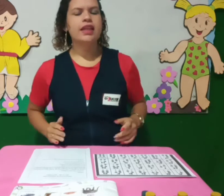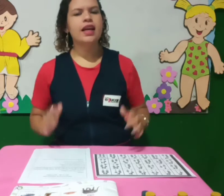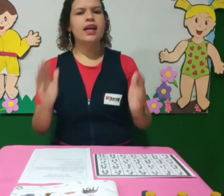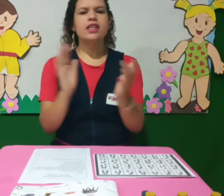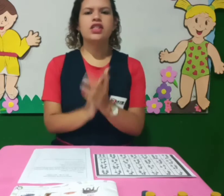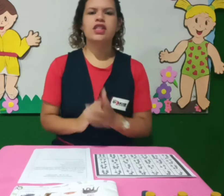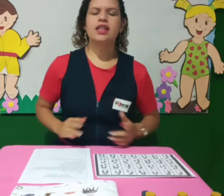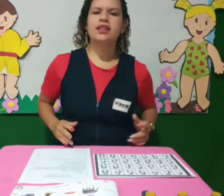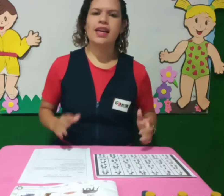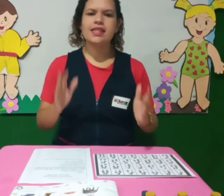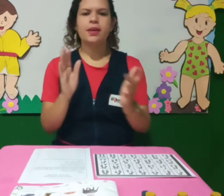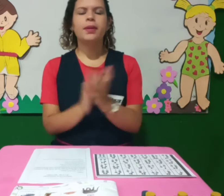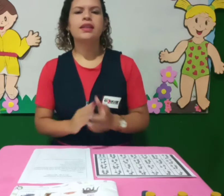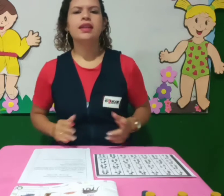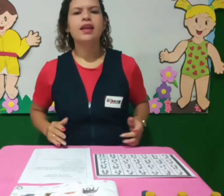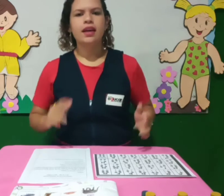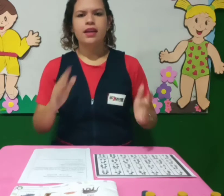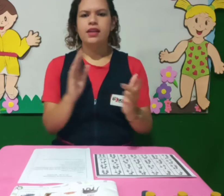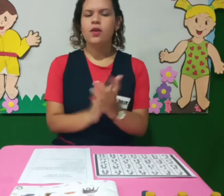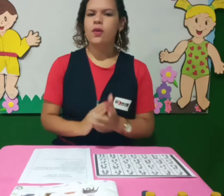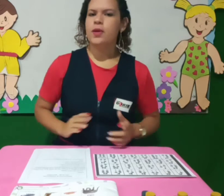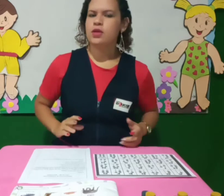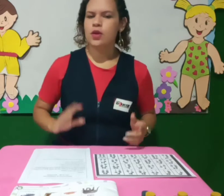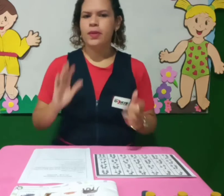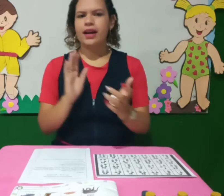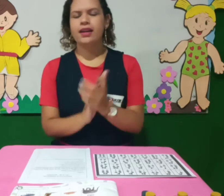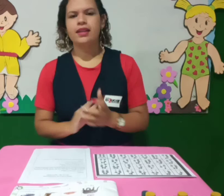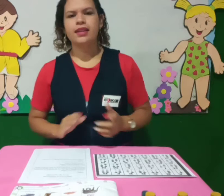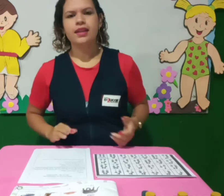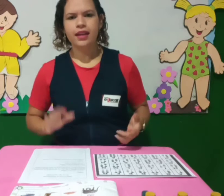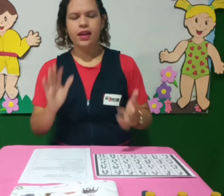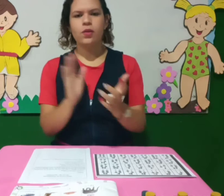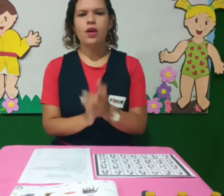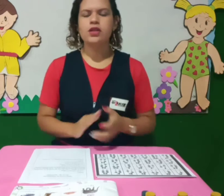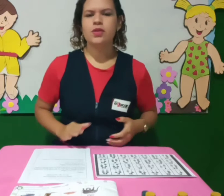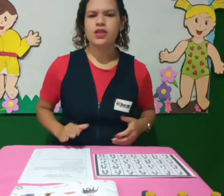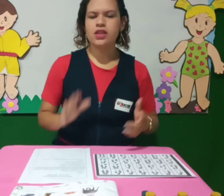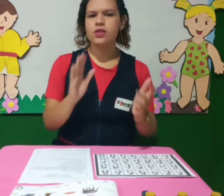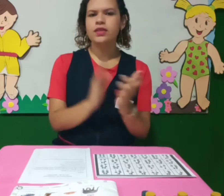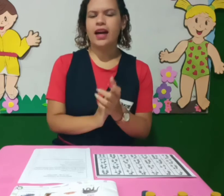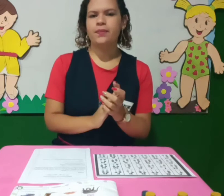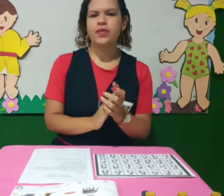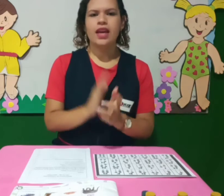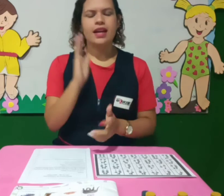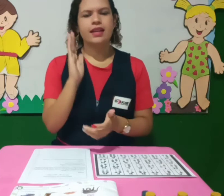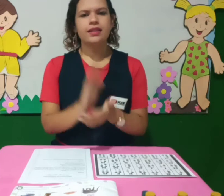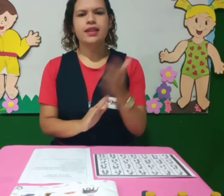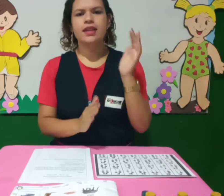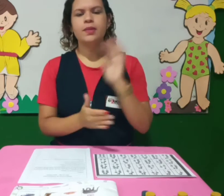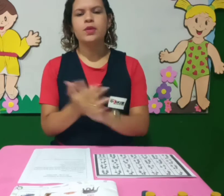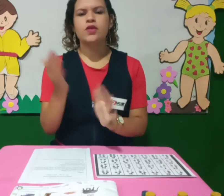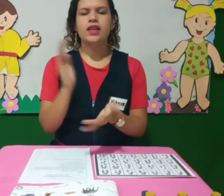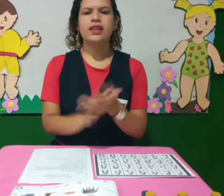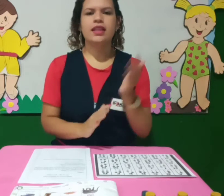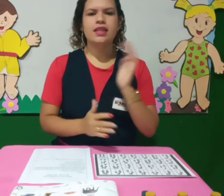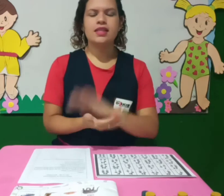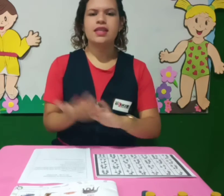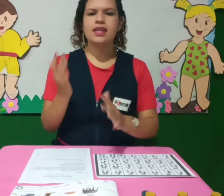Sexta-feira é dia da semana e, como eu sou bacana, eu gosto de estudar. Cantamos felizes